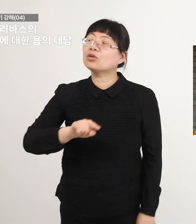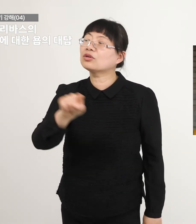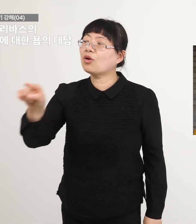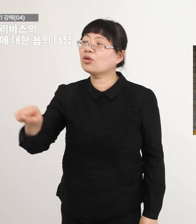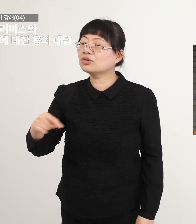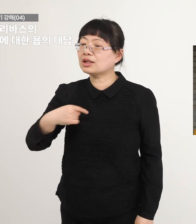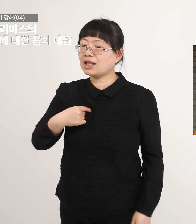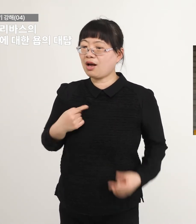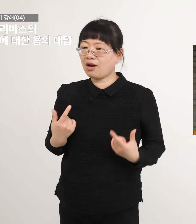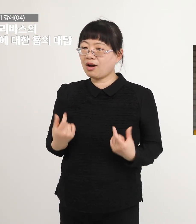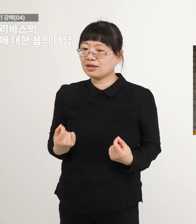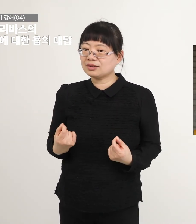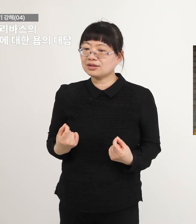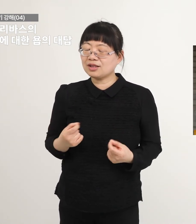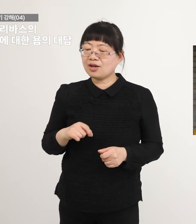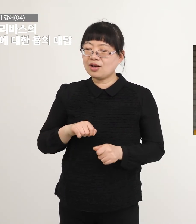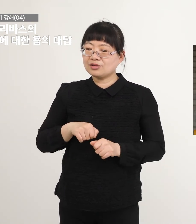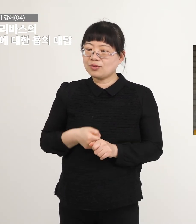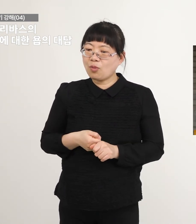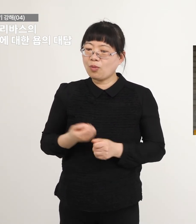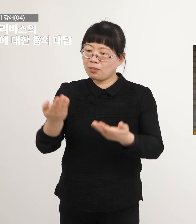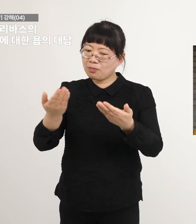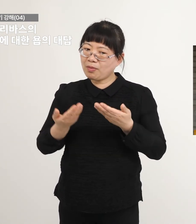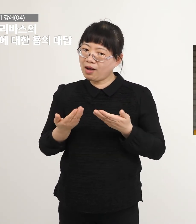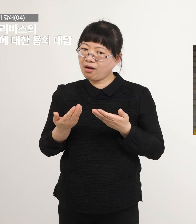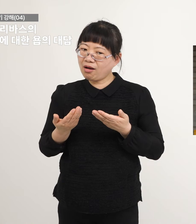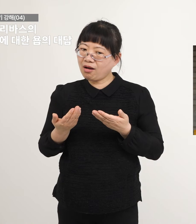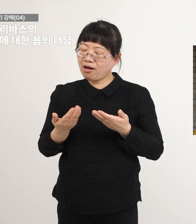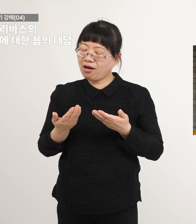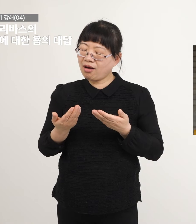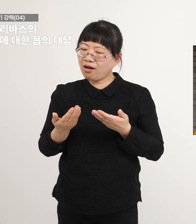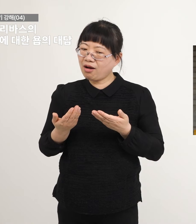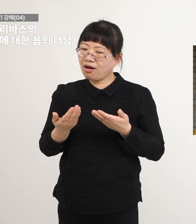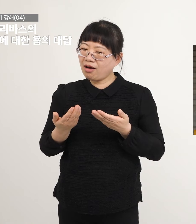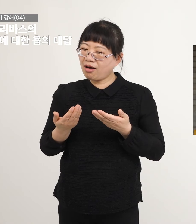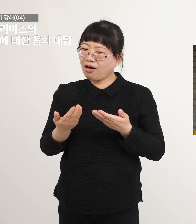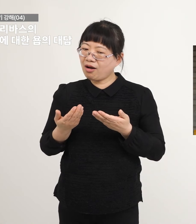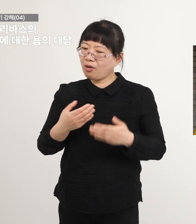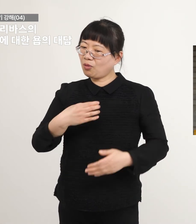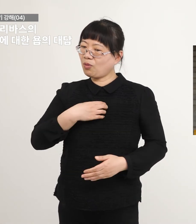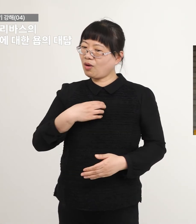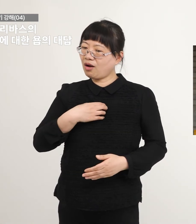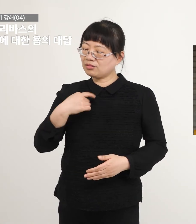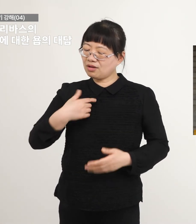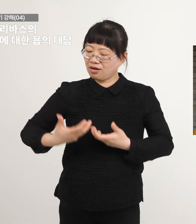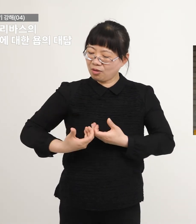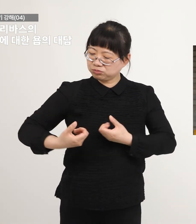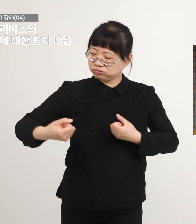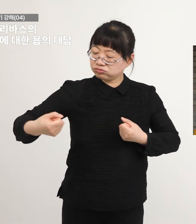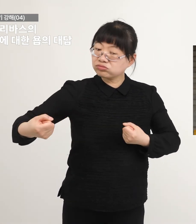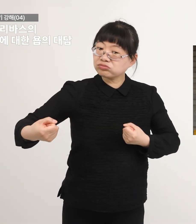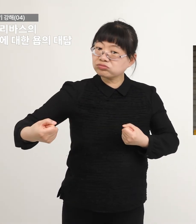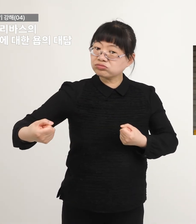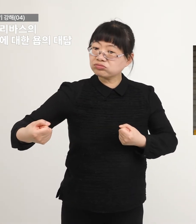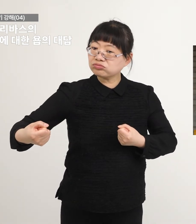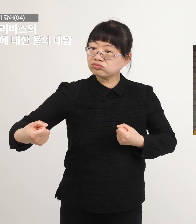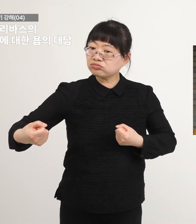너희들도 나 같은 재난을 받을까 봐 나랑 분리 작업하는 거지 그